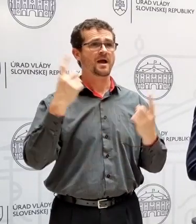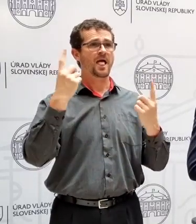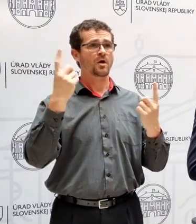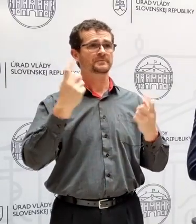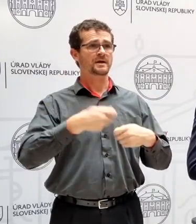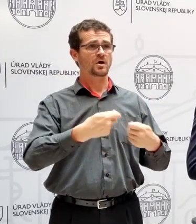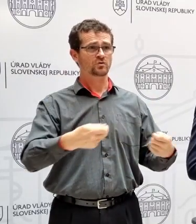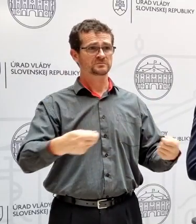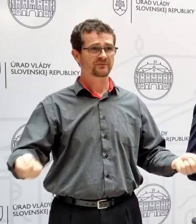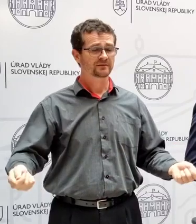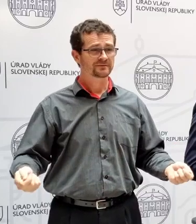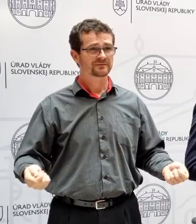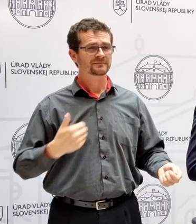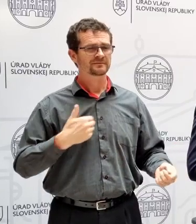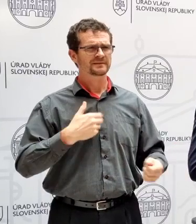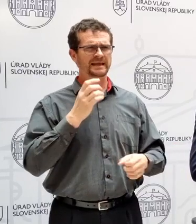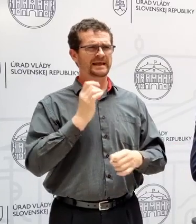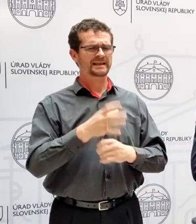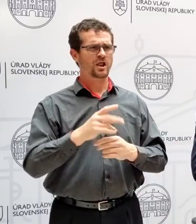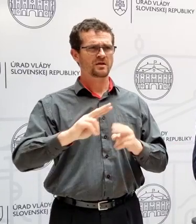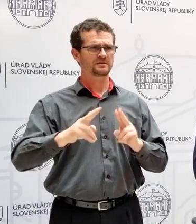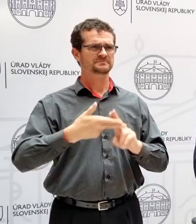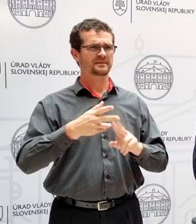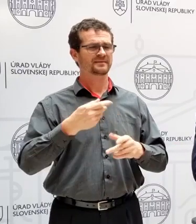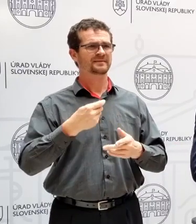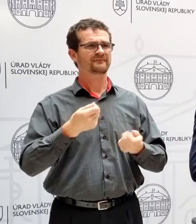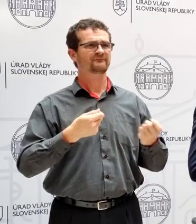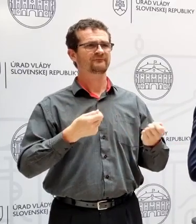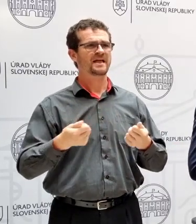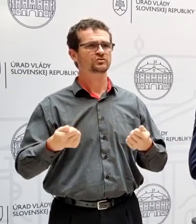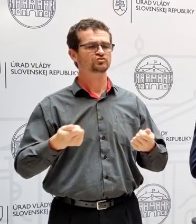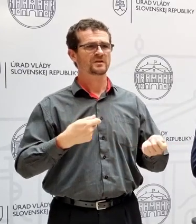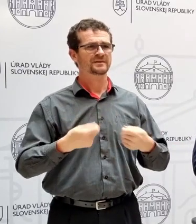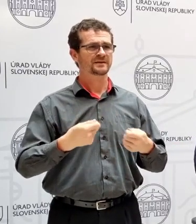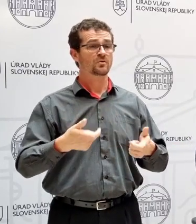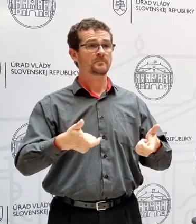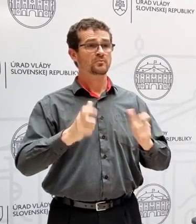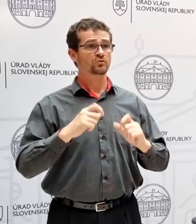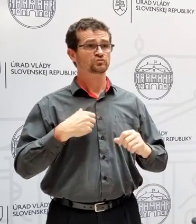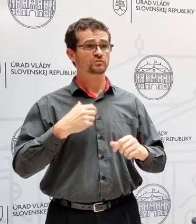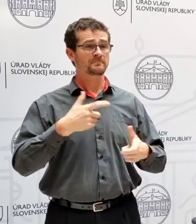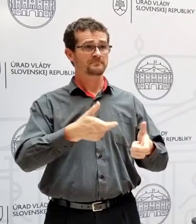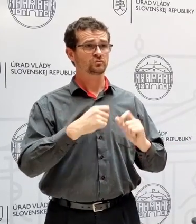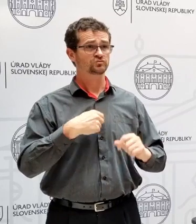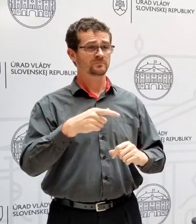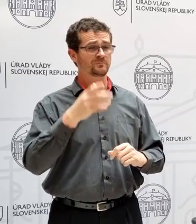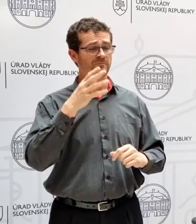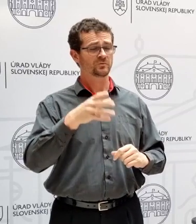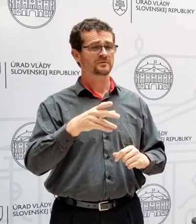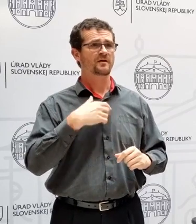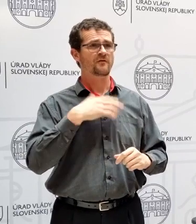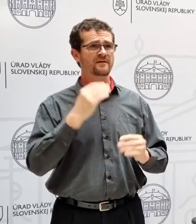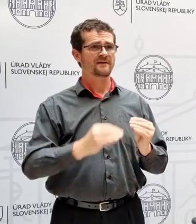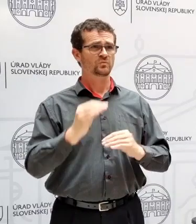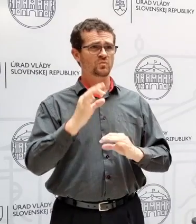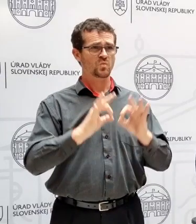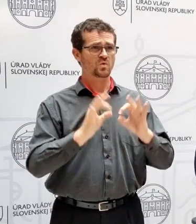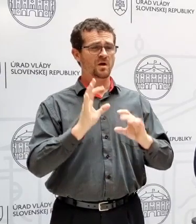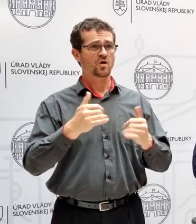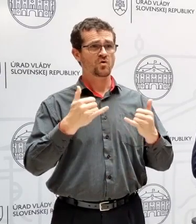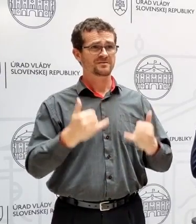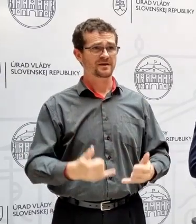helikopterov rozdávať, tak sa nám to veľmi rýchlo môže vrátiť na finančných trhoch, že pôžičky, ktoré si budeme požičiavať, budú za o mnoho vyššie úroky, ako